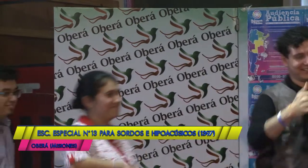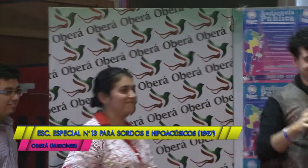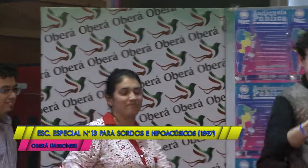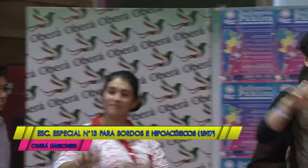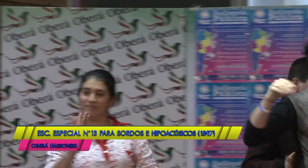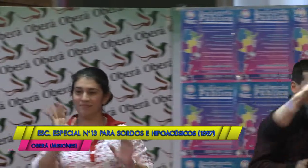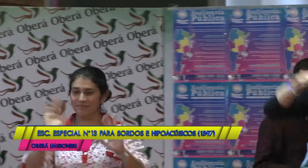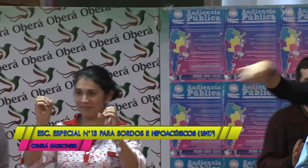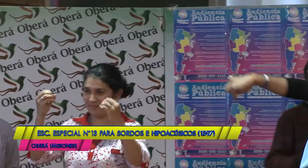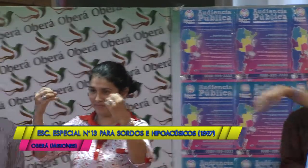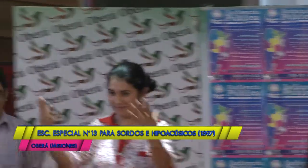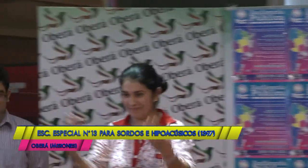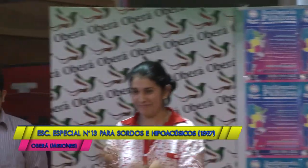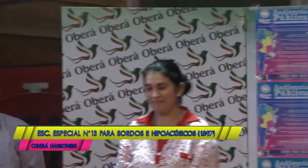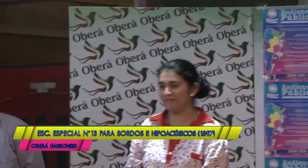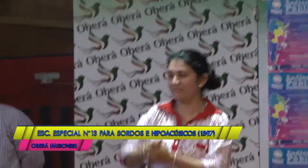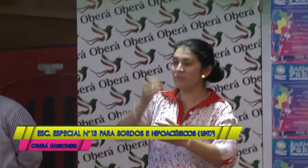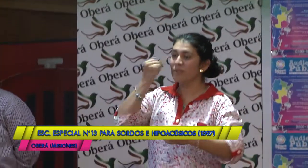Les pedimos que se corran porque ahora vamos a hacer una cosa.